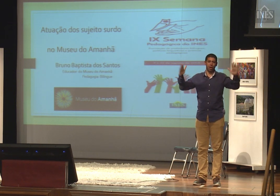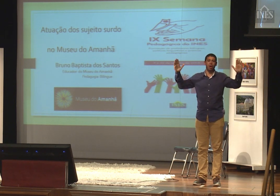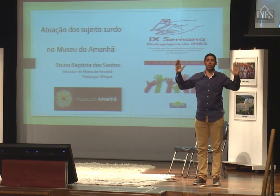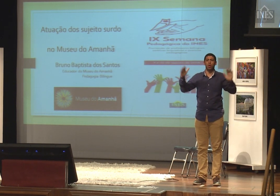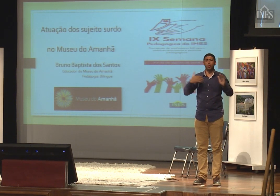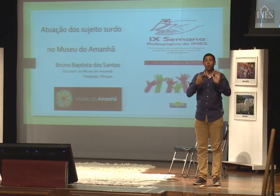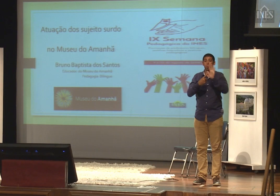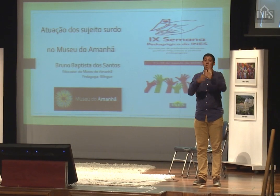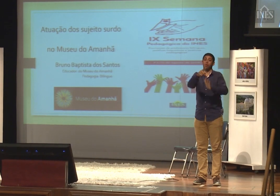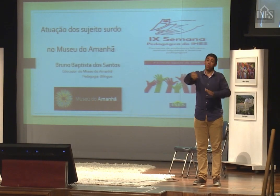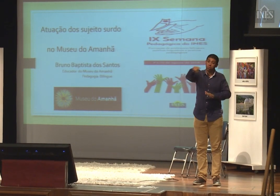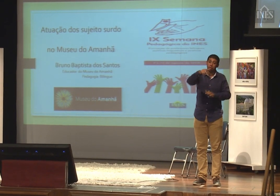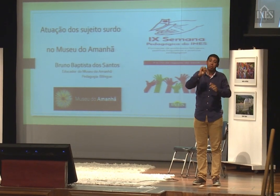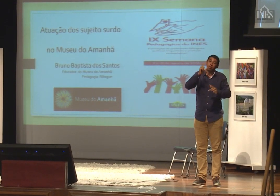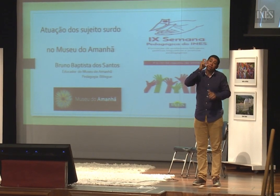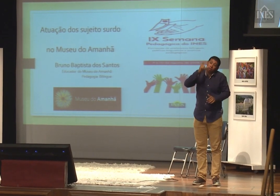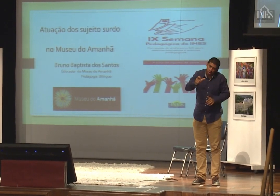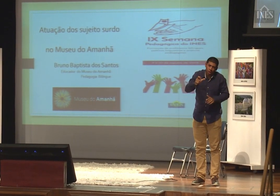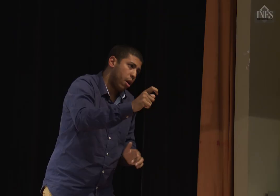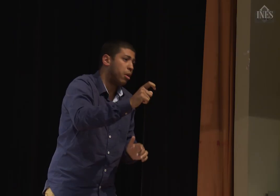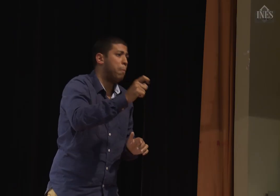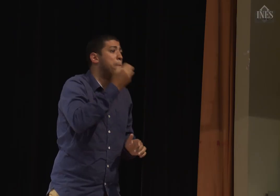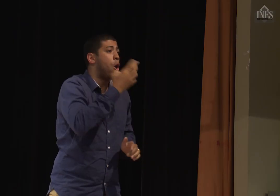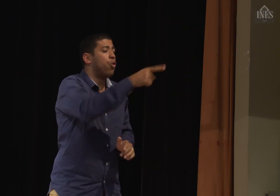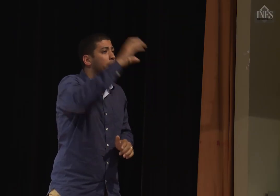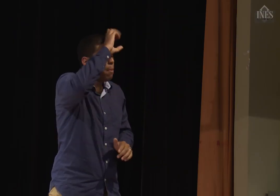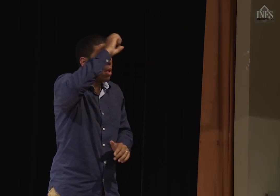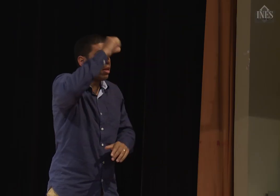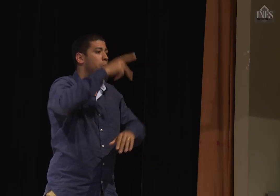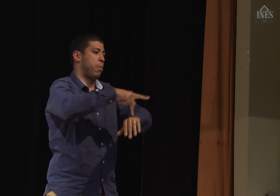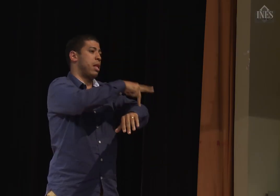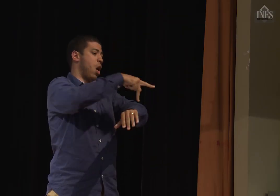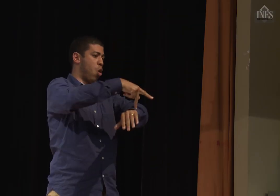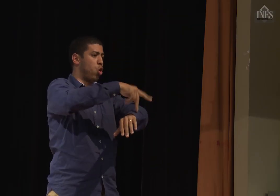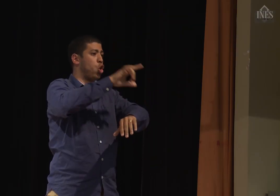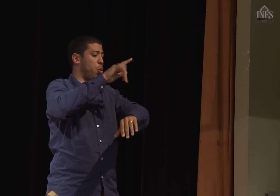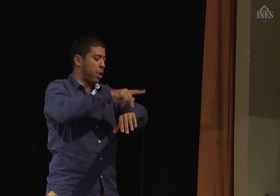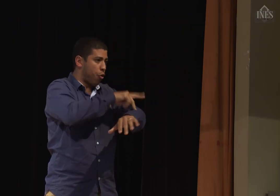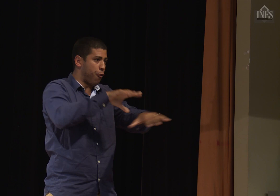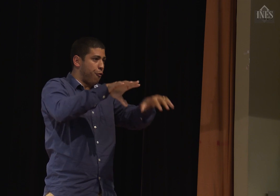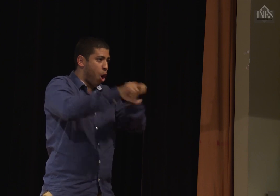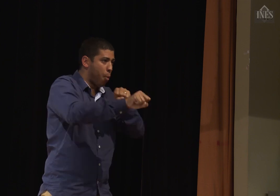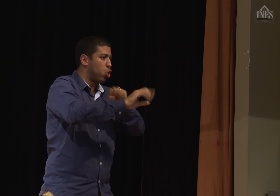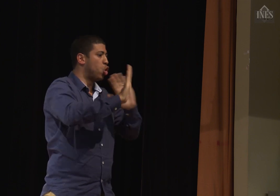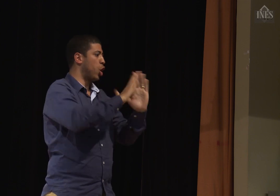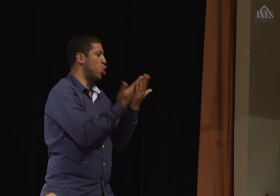né, que ele abre muitos horizontes. E eu gostaria de compartilhar minha experiência com vocês, porque é um trabalho bem interessante, tem sido